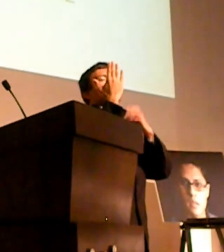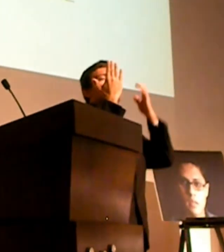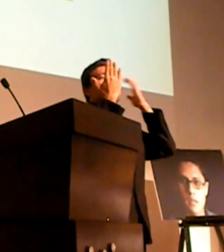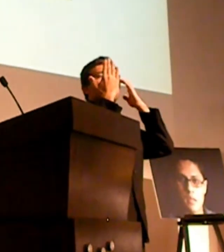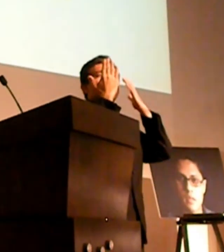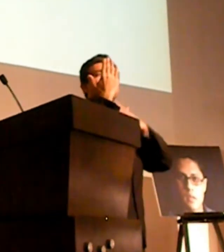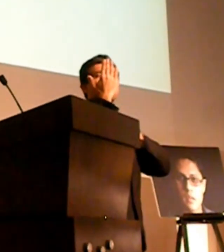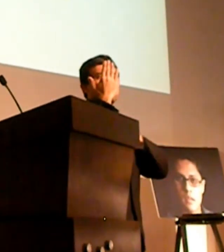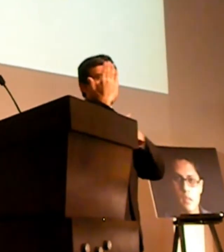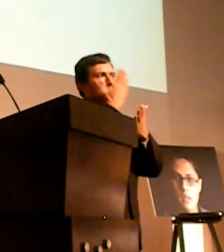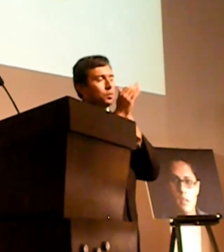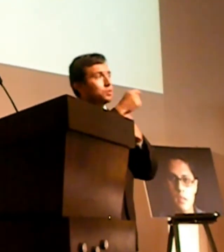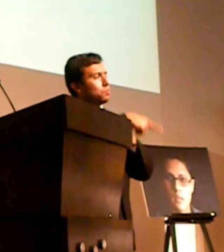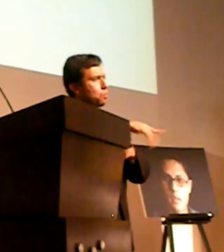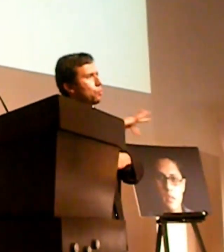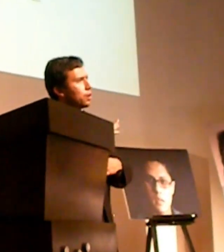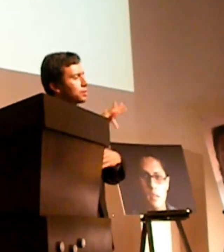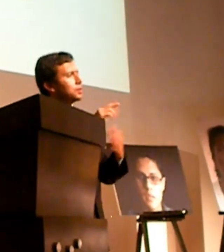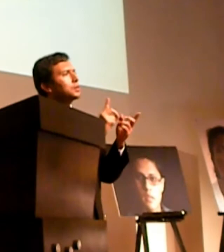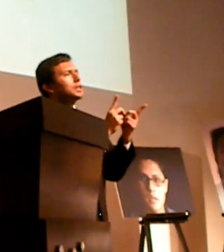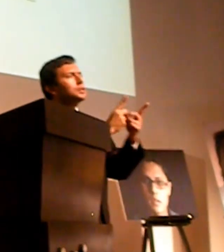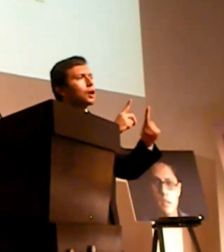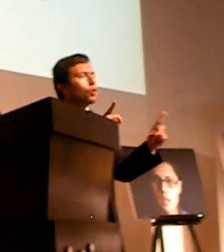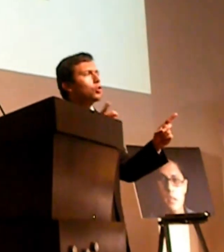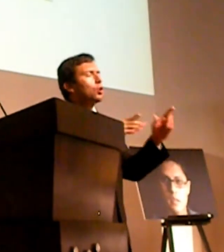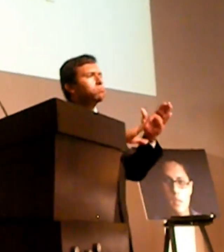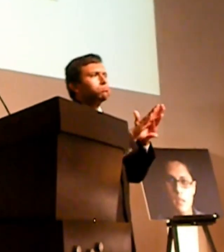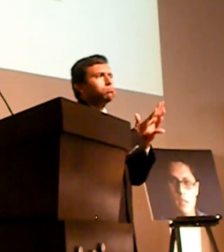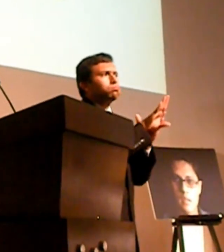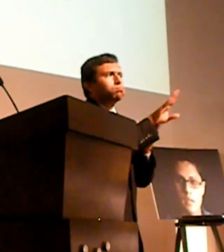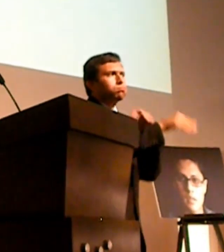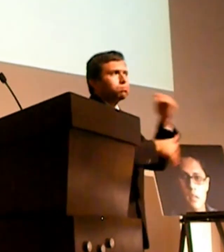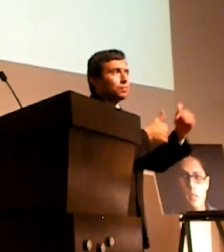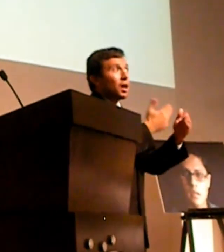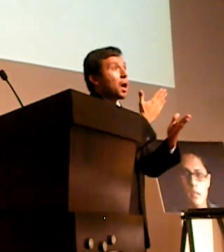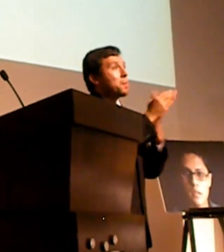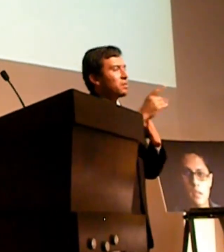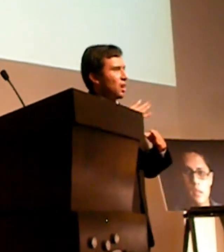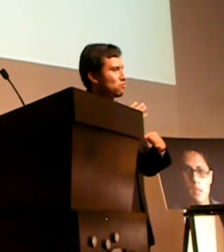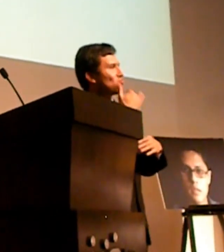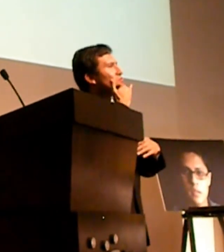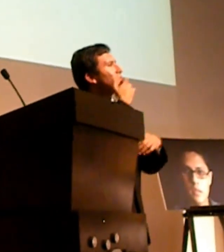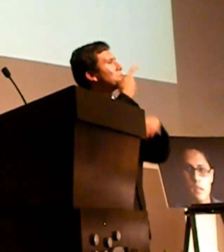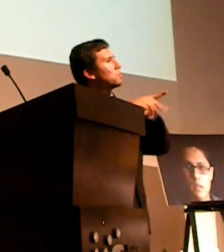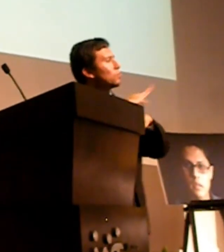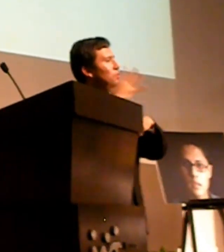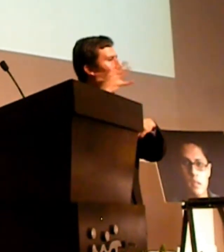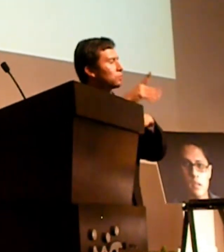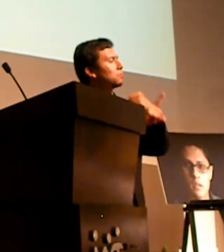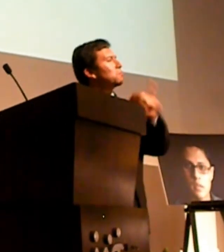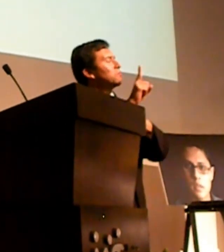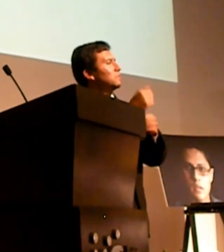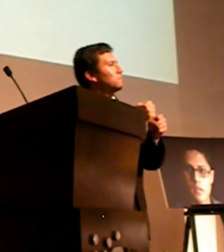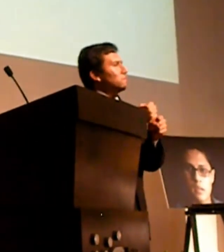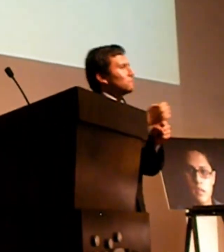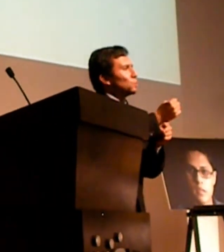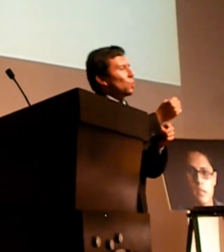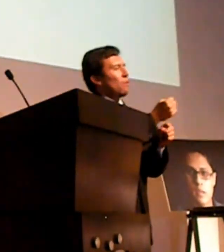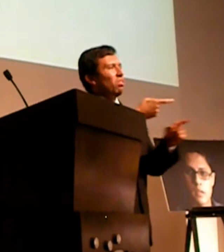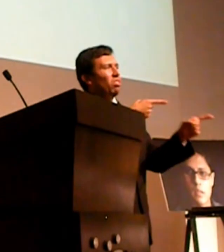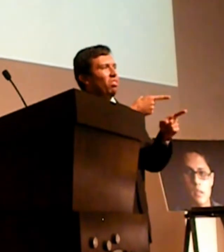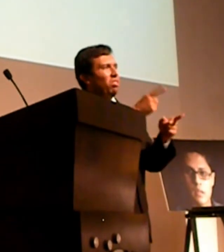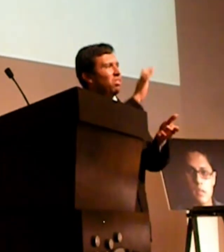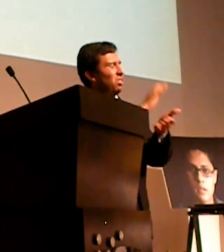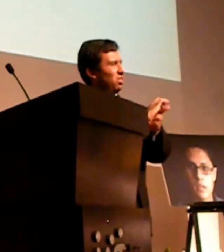de desarrollo y también de esos riesgos de violencia sutil o expresa. Participar de manera importante en este